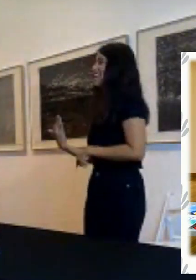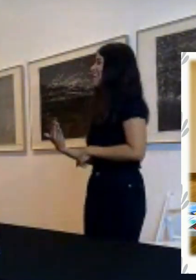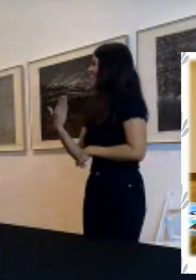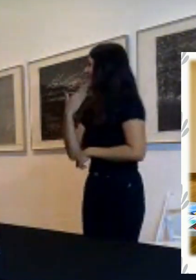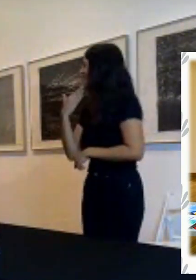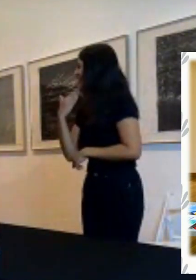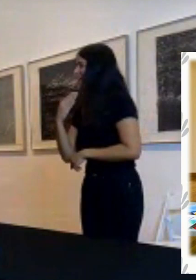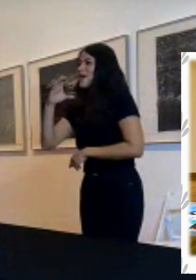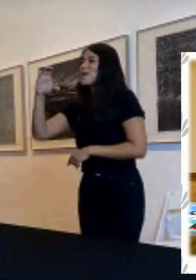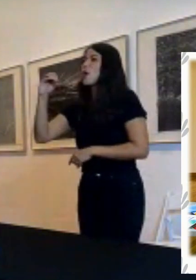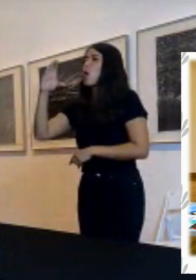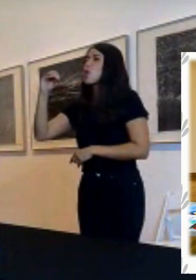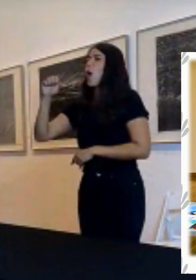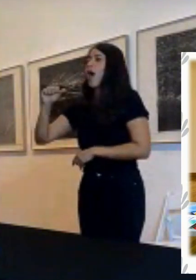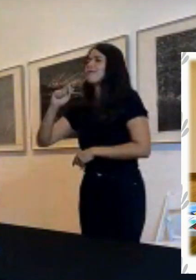antigua.